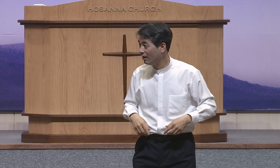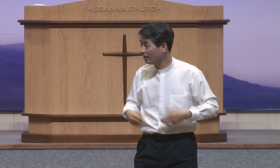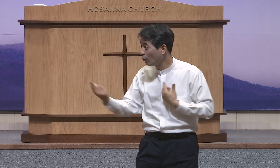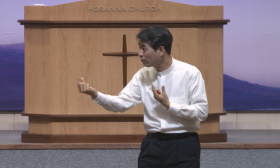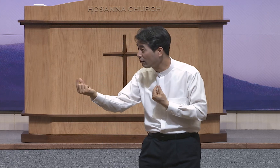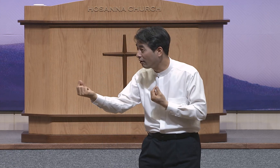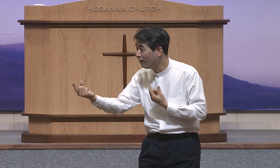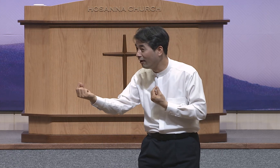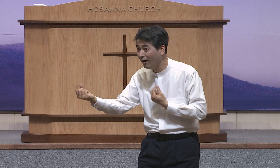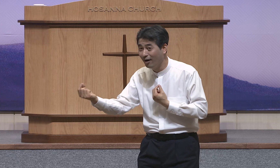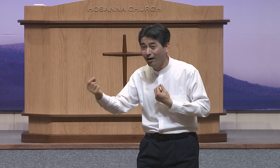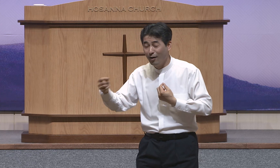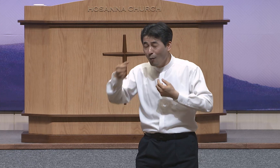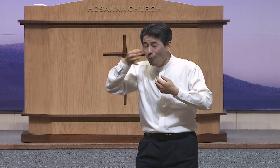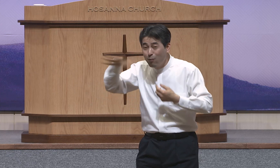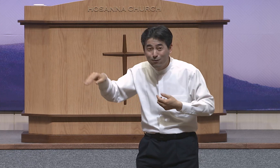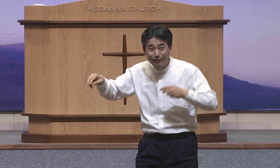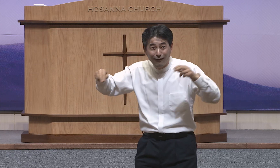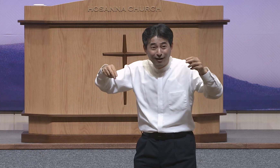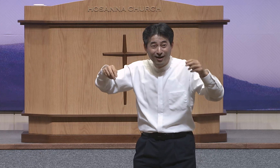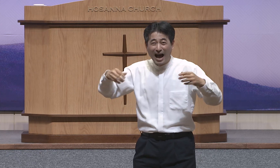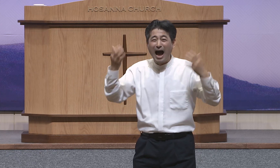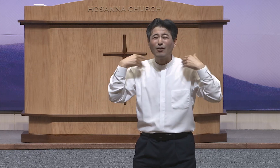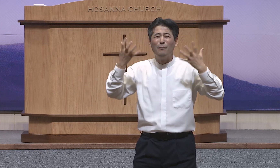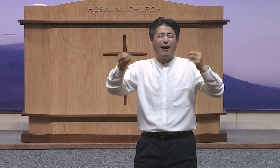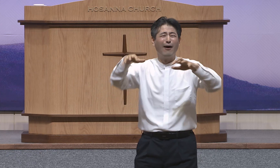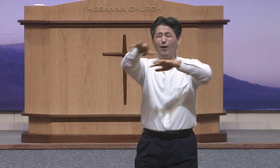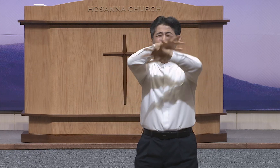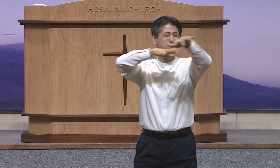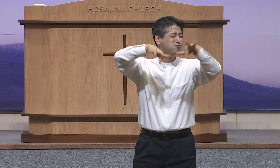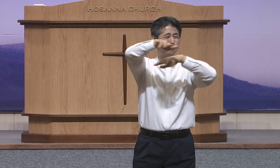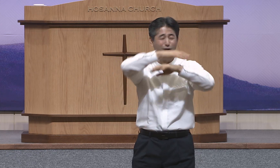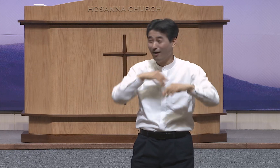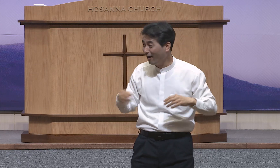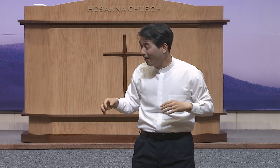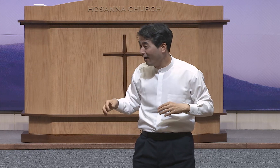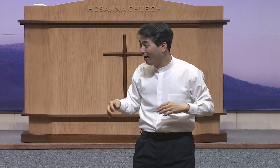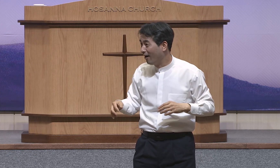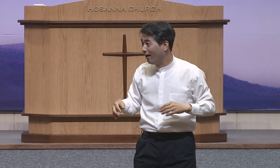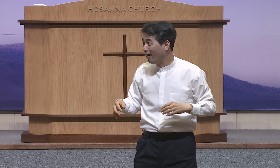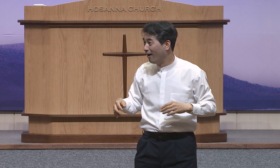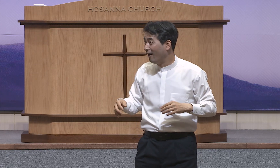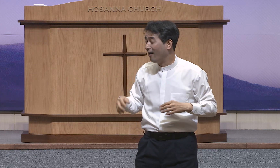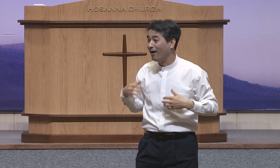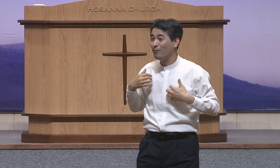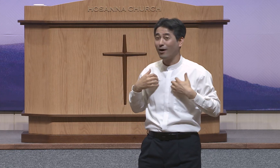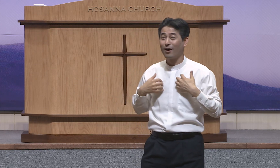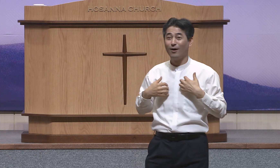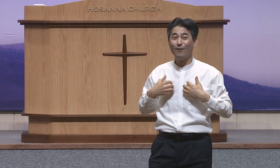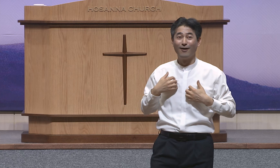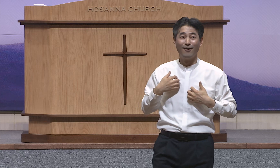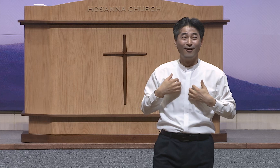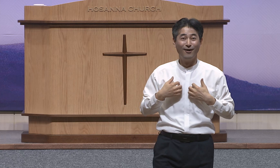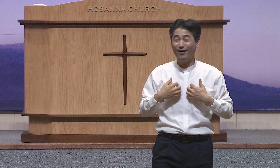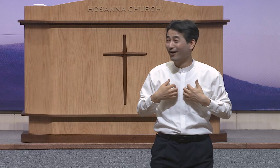거예요. 나도 똑같은데, 나도 신입생인데 이제까지 한 번도 본 적이 없는데 그래서 너무나도